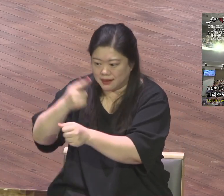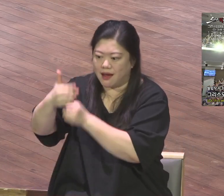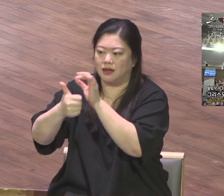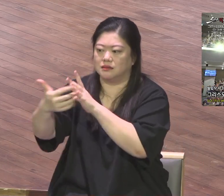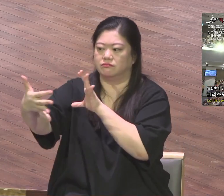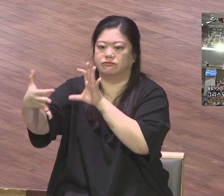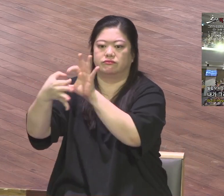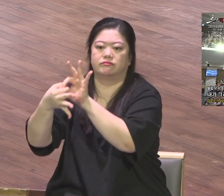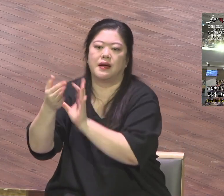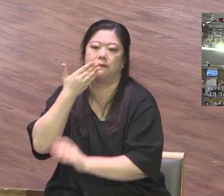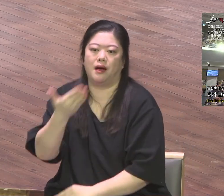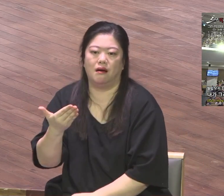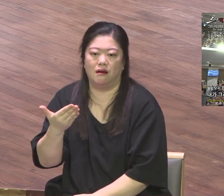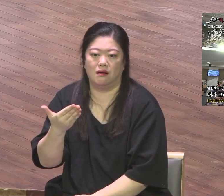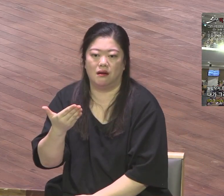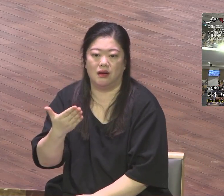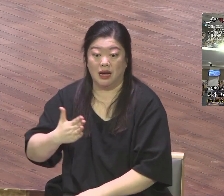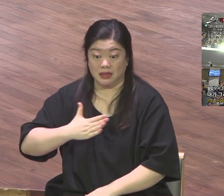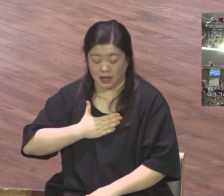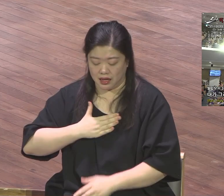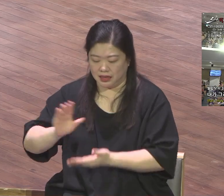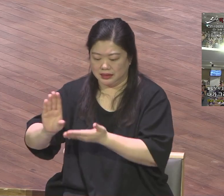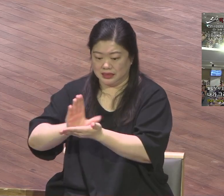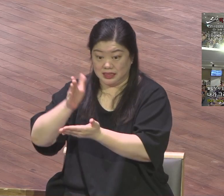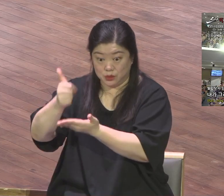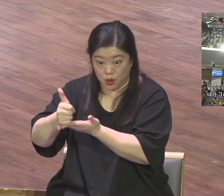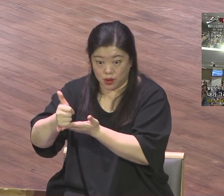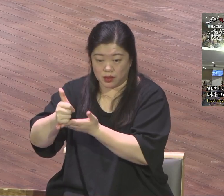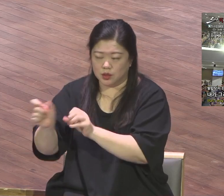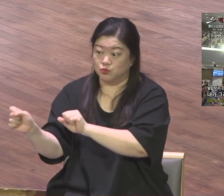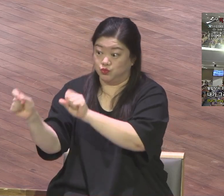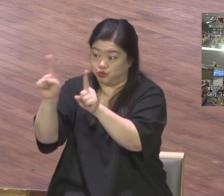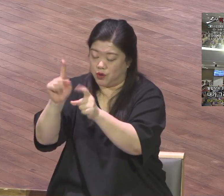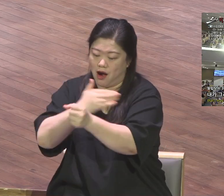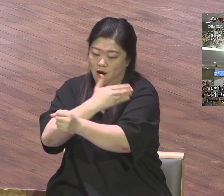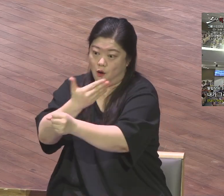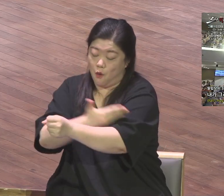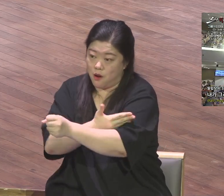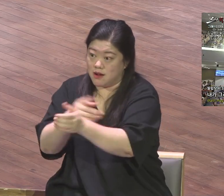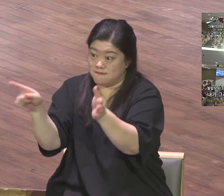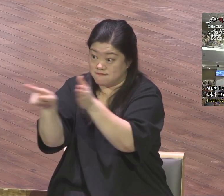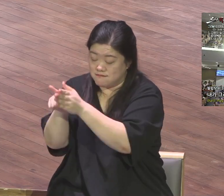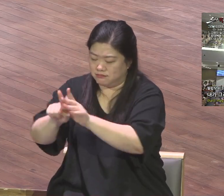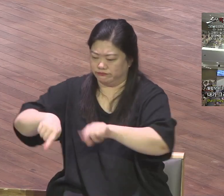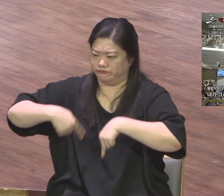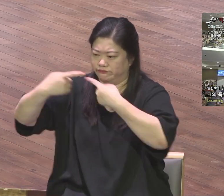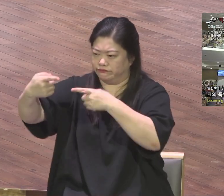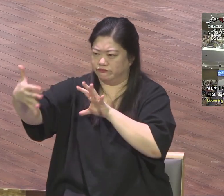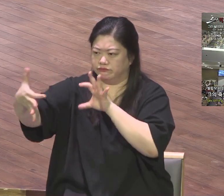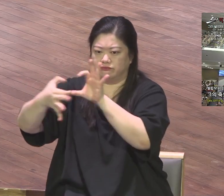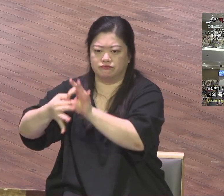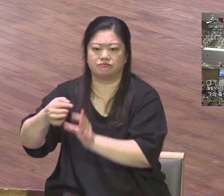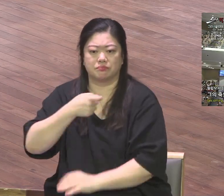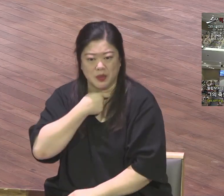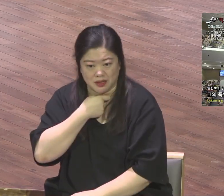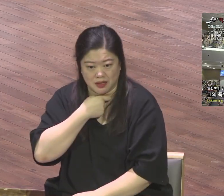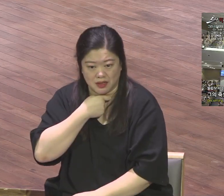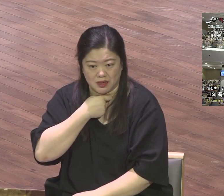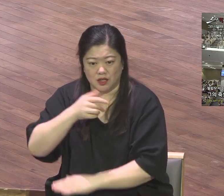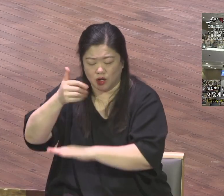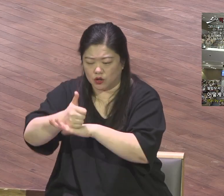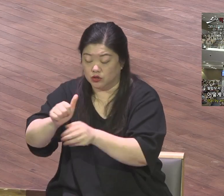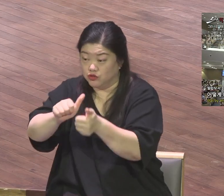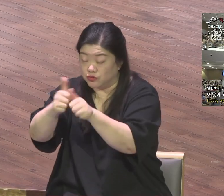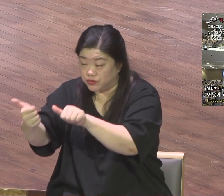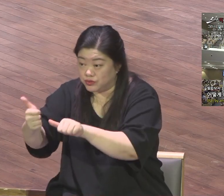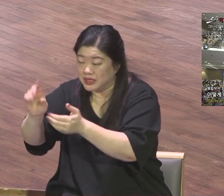하나님께로부터 난 의라. 내가 그리스도와 그 부활의 권능과 그 고난의 참여함을 알고자 하여 그의 죽으심을